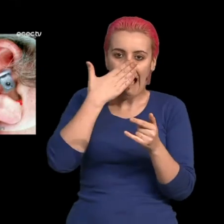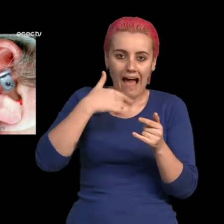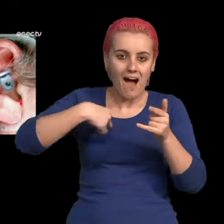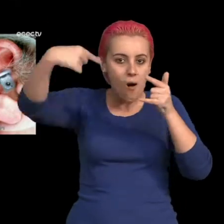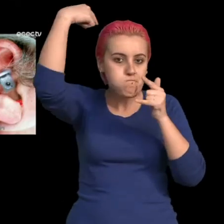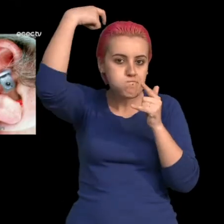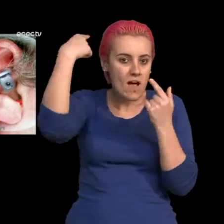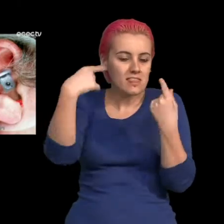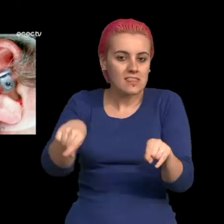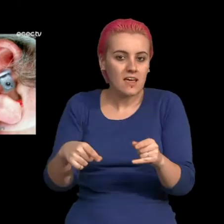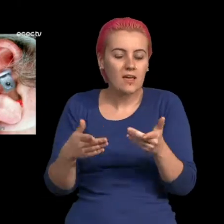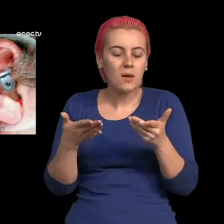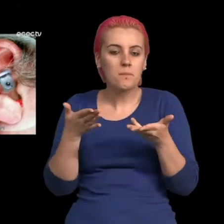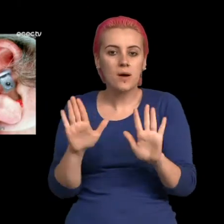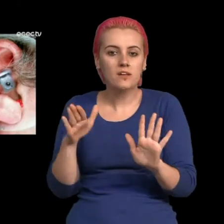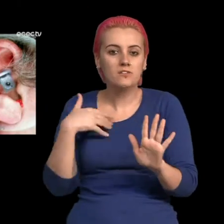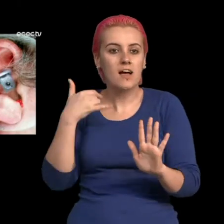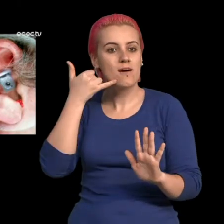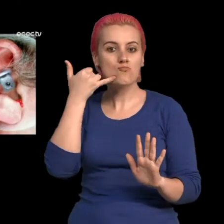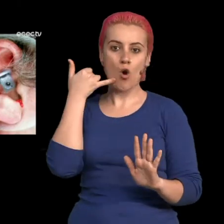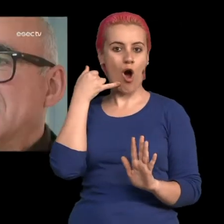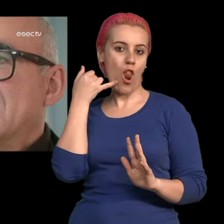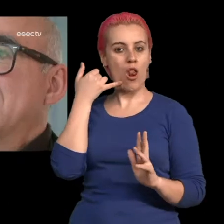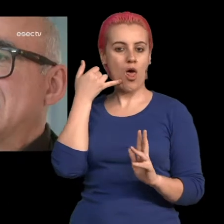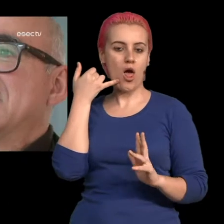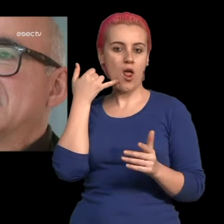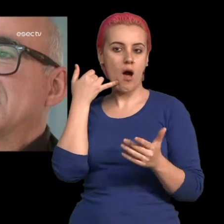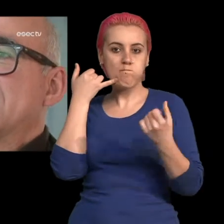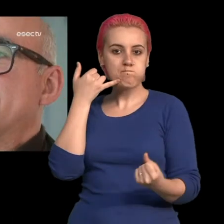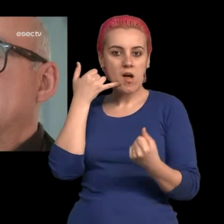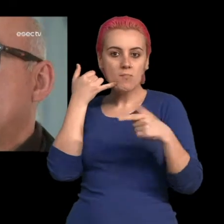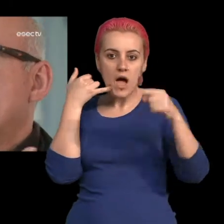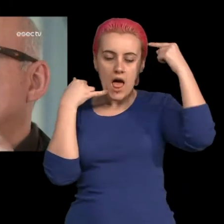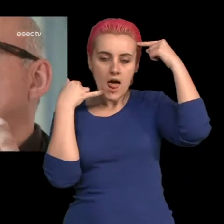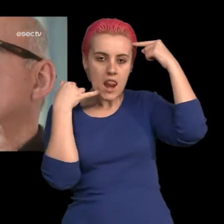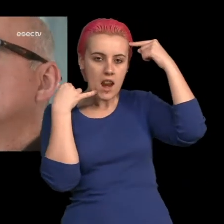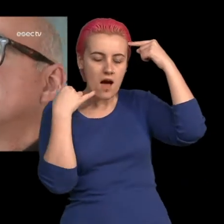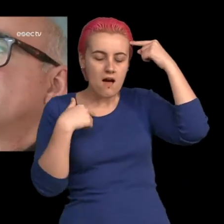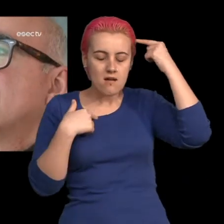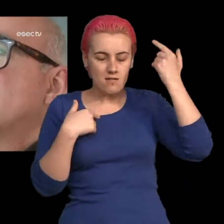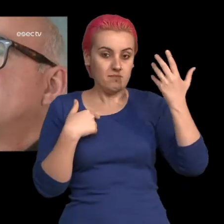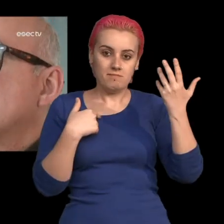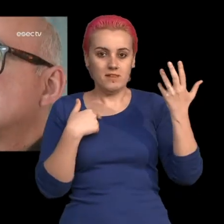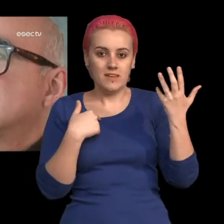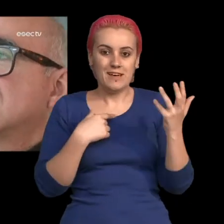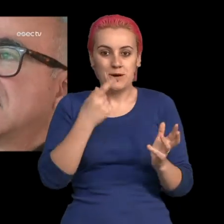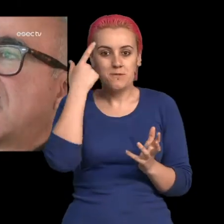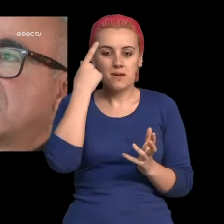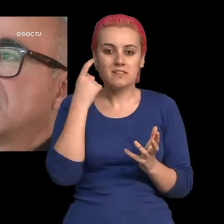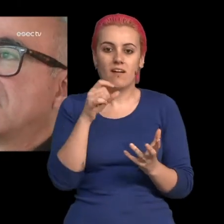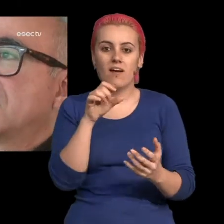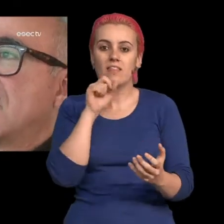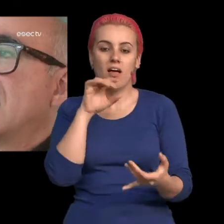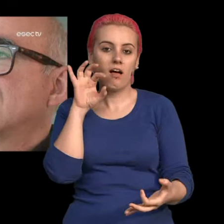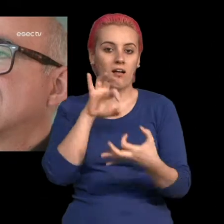cabeça, mas não se consegue atender, mas tem-se. Portanto, eu pensei que isso pudesse ter